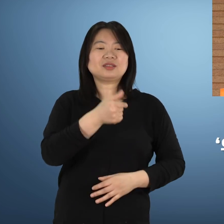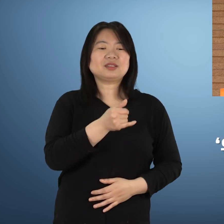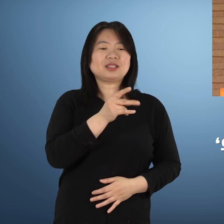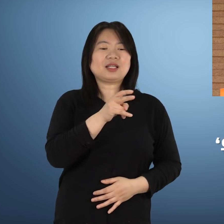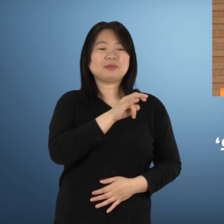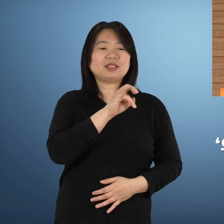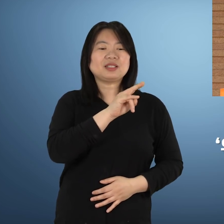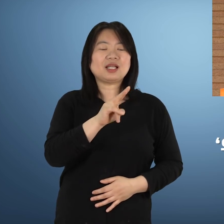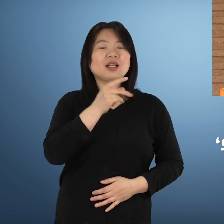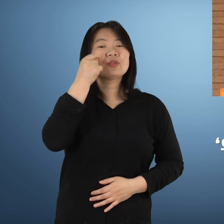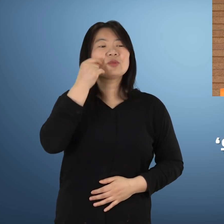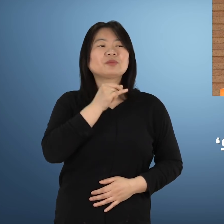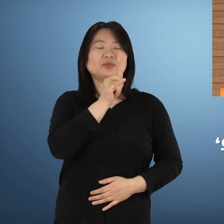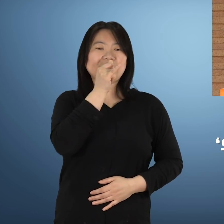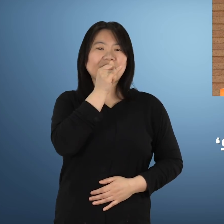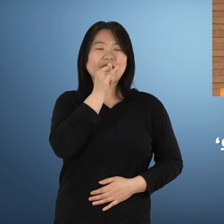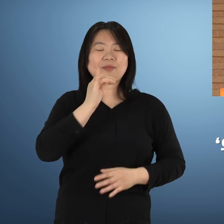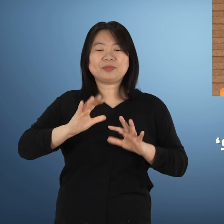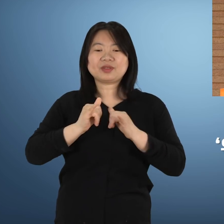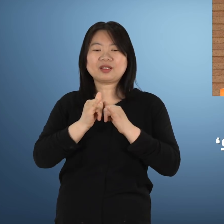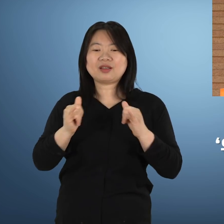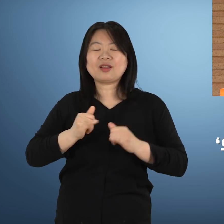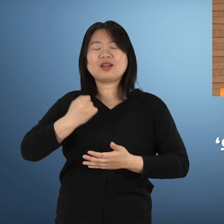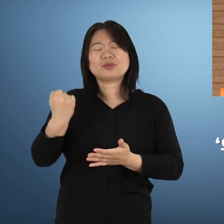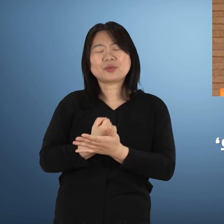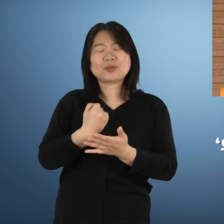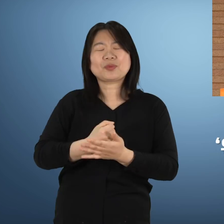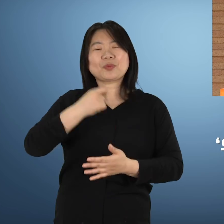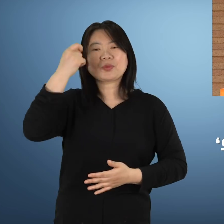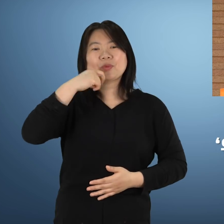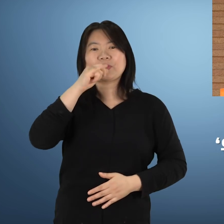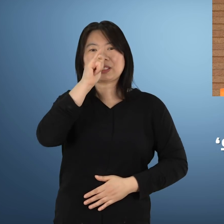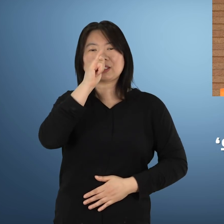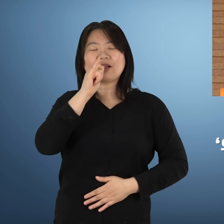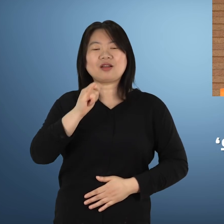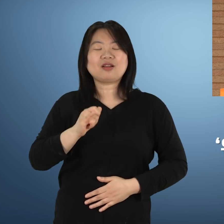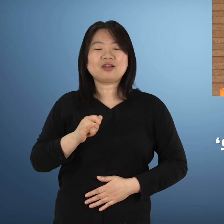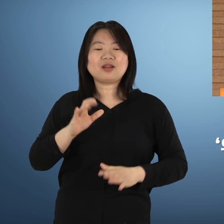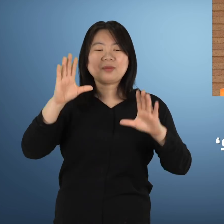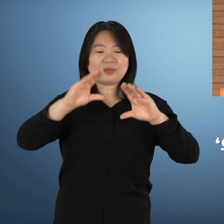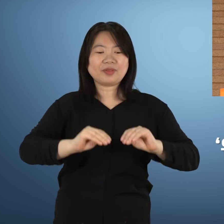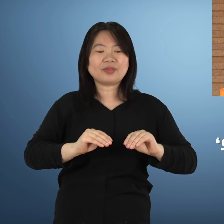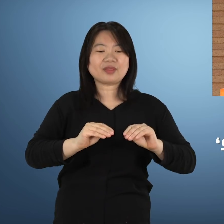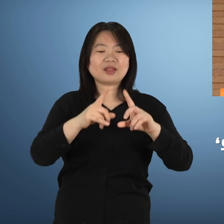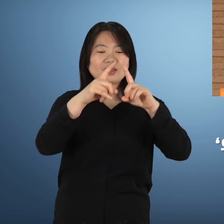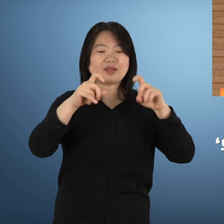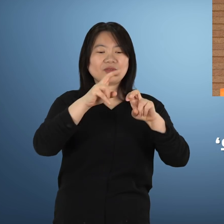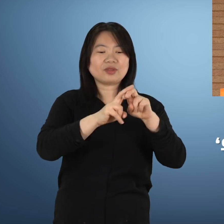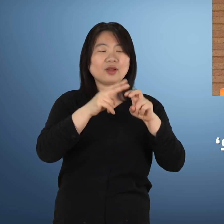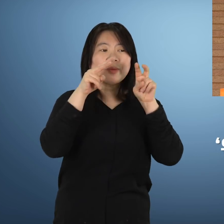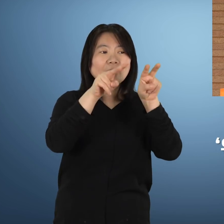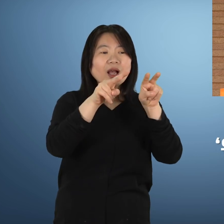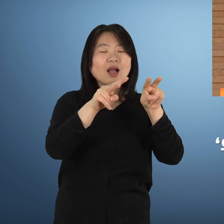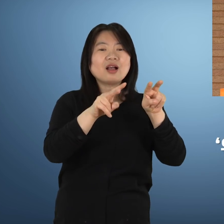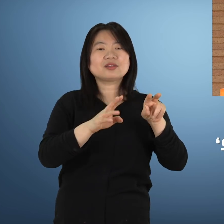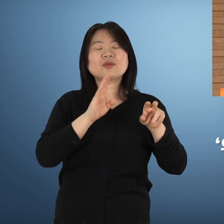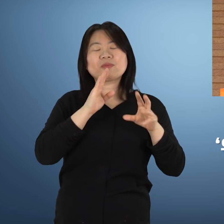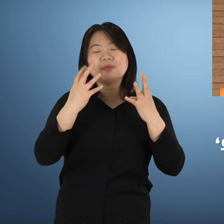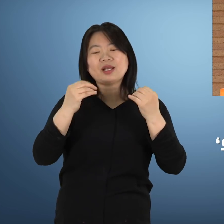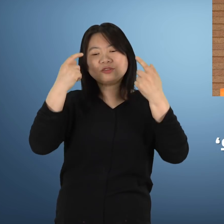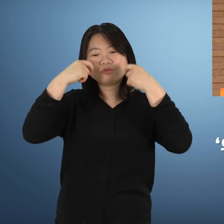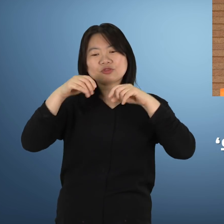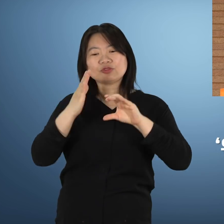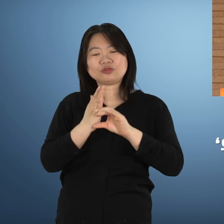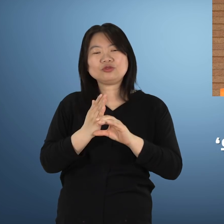느헤미야의 눈물이 있어요. 백성들의 통곡이 있어요. 폐허가 된 성터를 바라보면서 많이